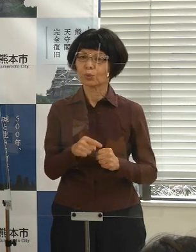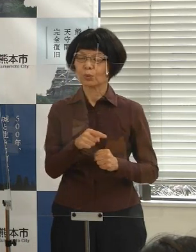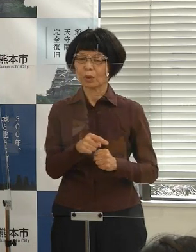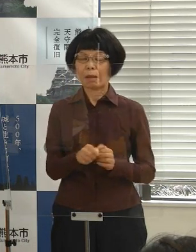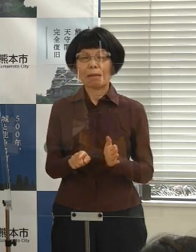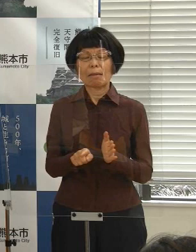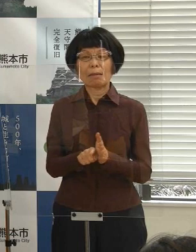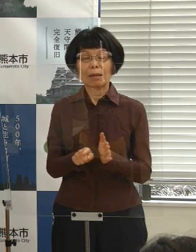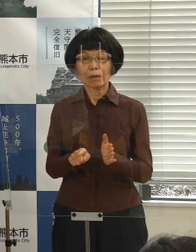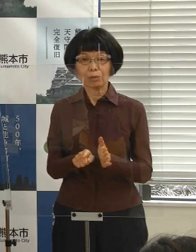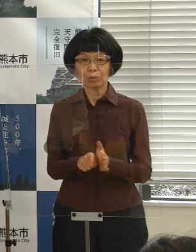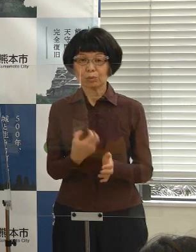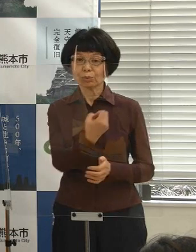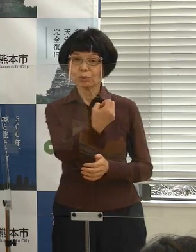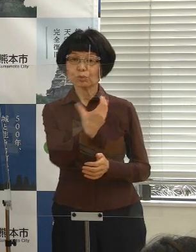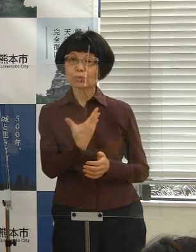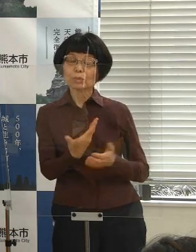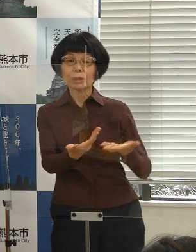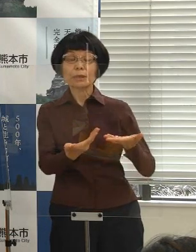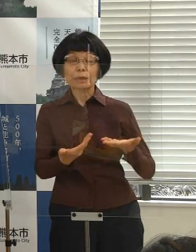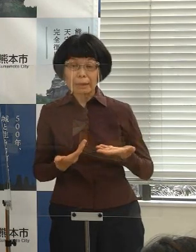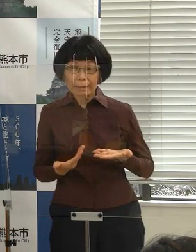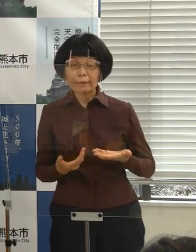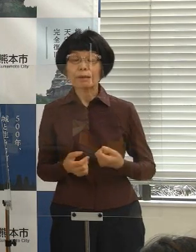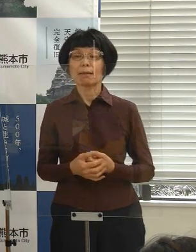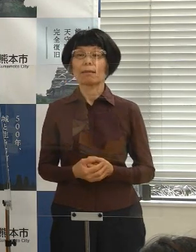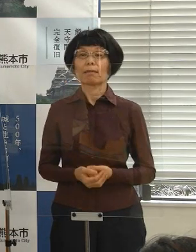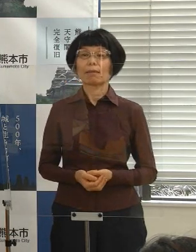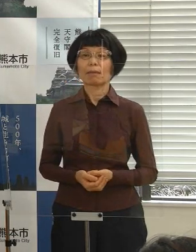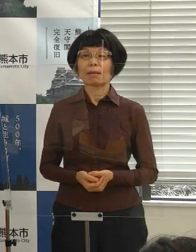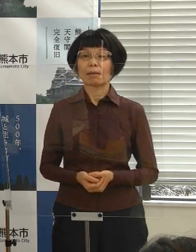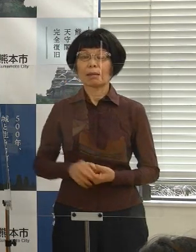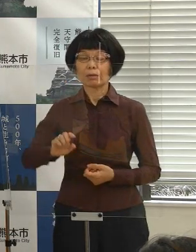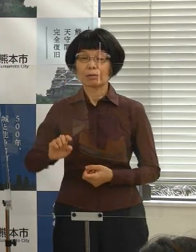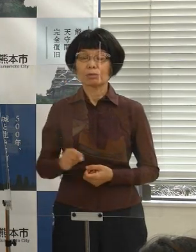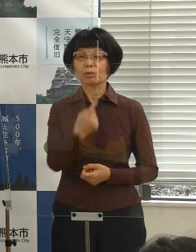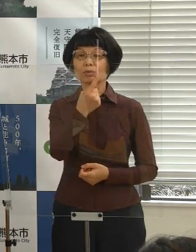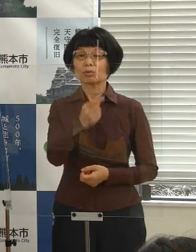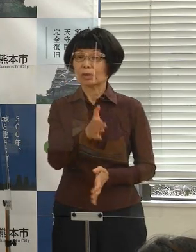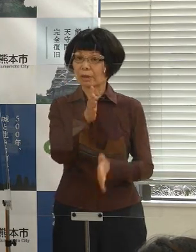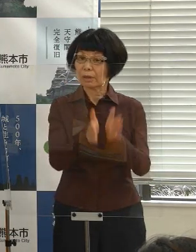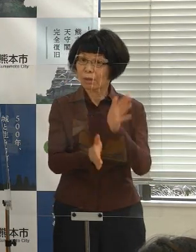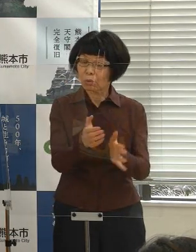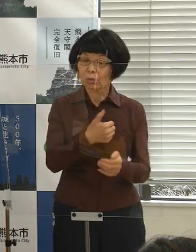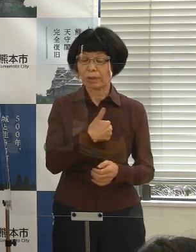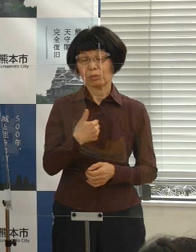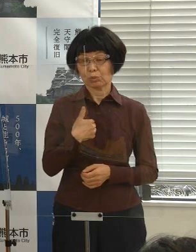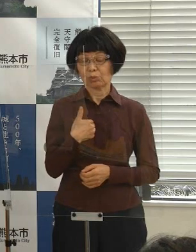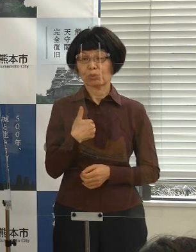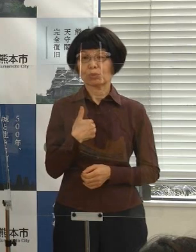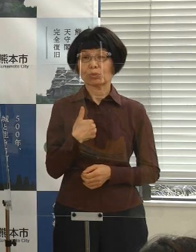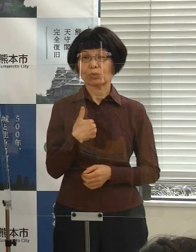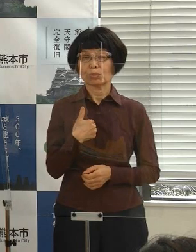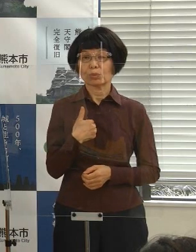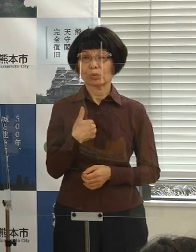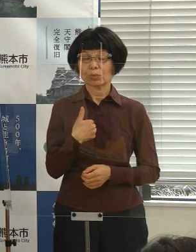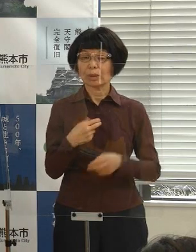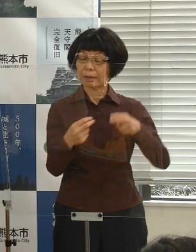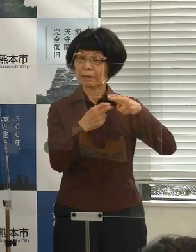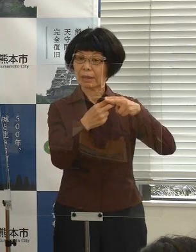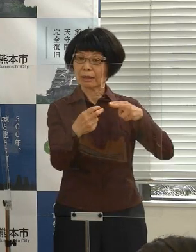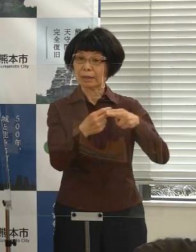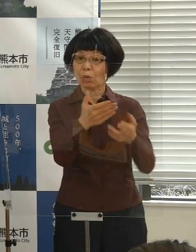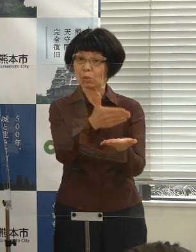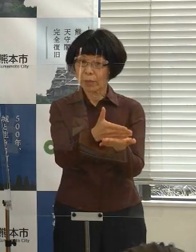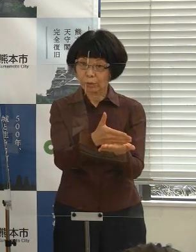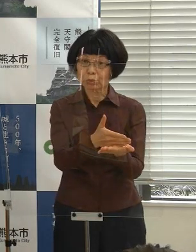お知らせをしていただいてですね、そして、緊急に対処できるような体制、緊急に電車を止める、あ